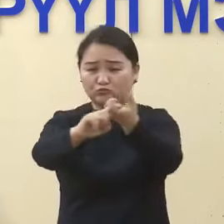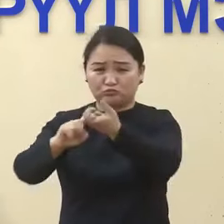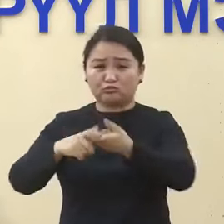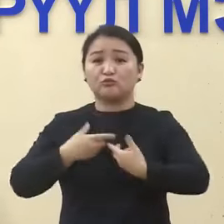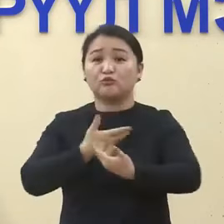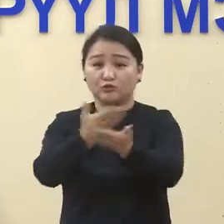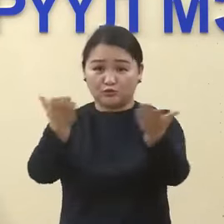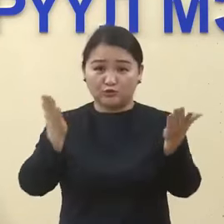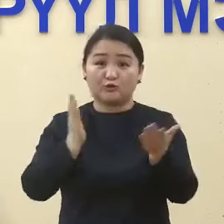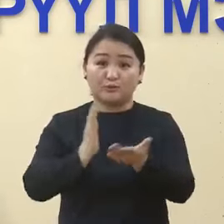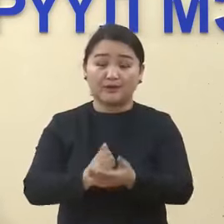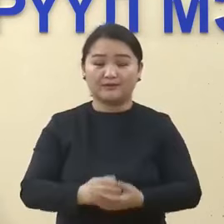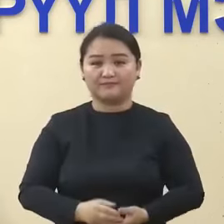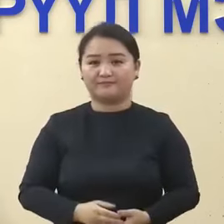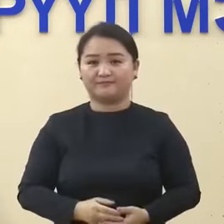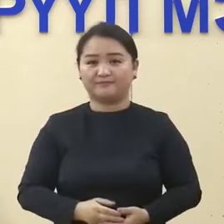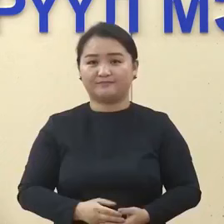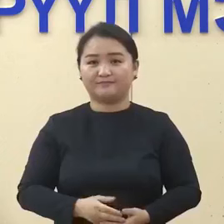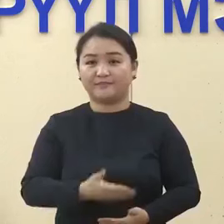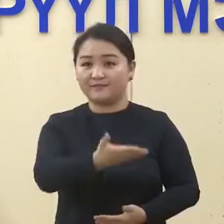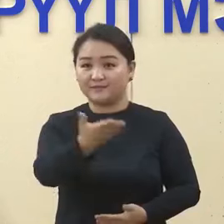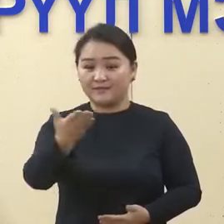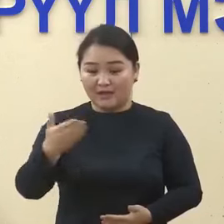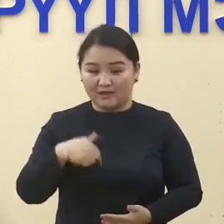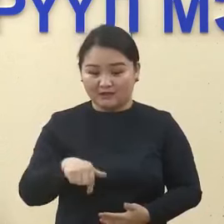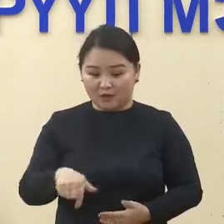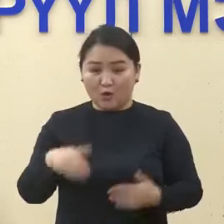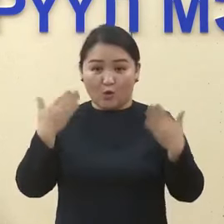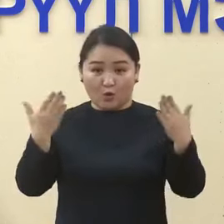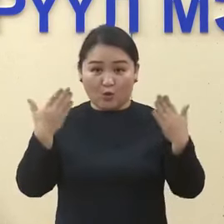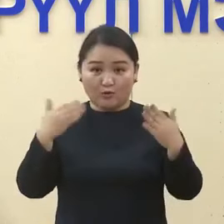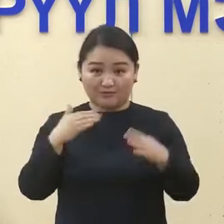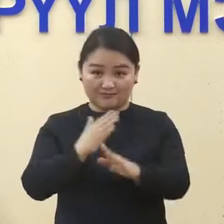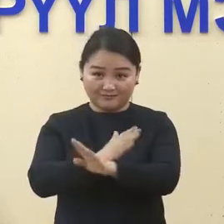ингээд та бүхнийхээ одоо энэ хурлыг дуусгая. За